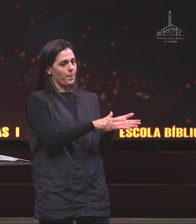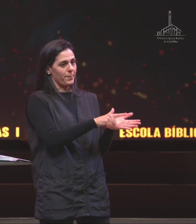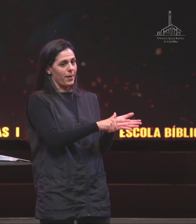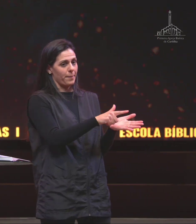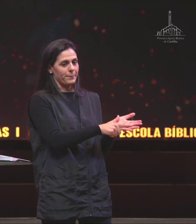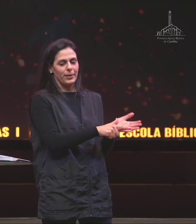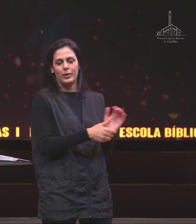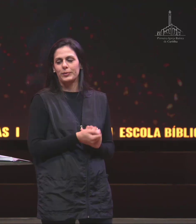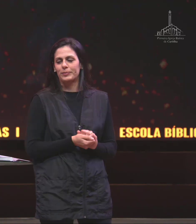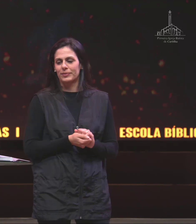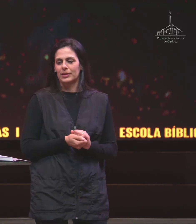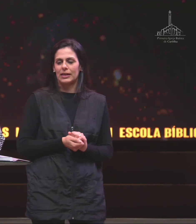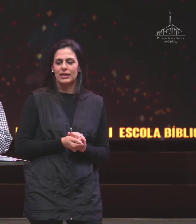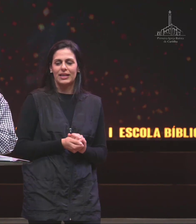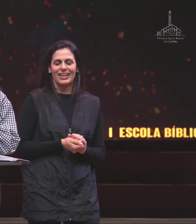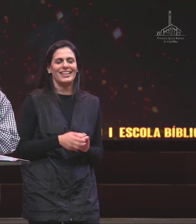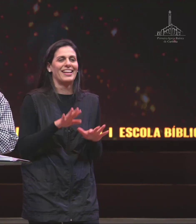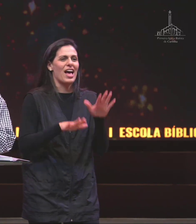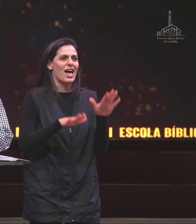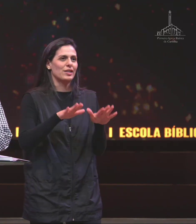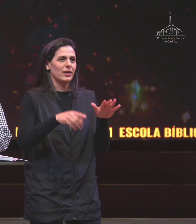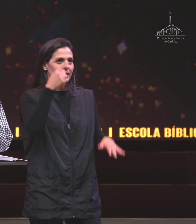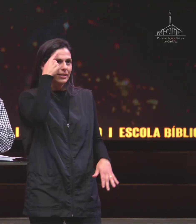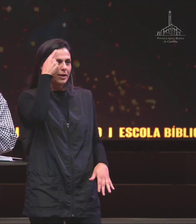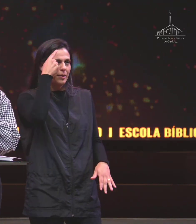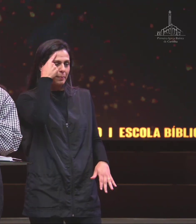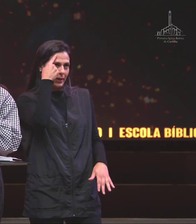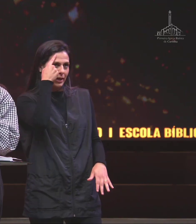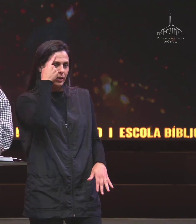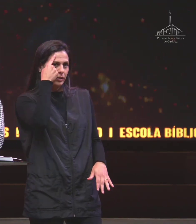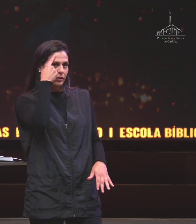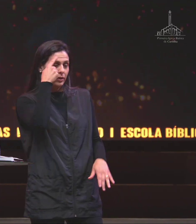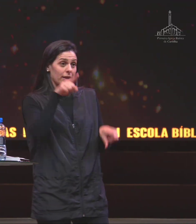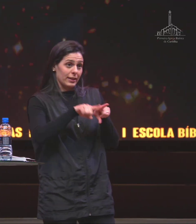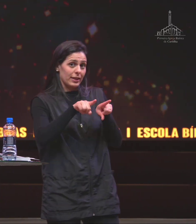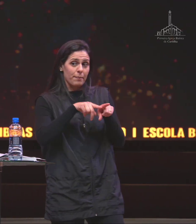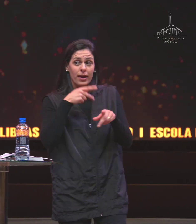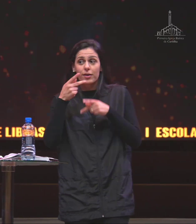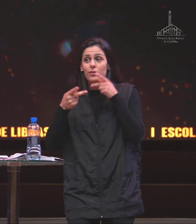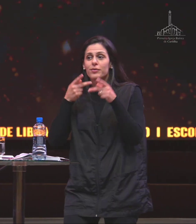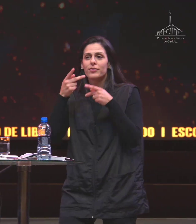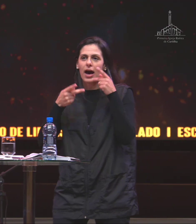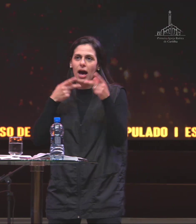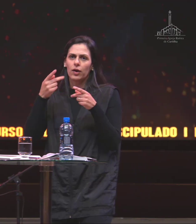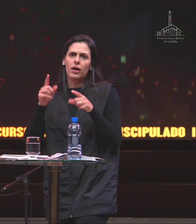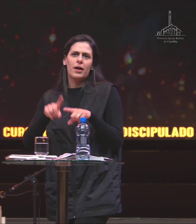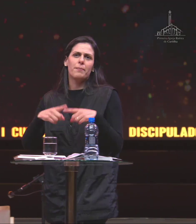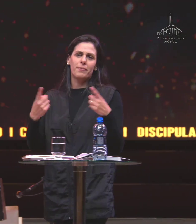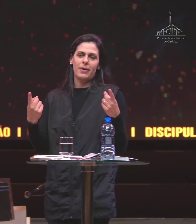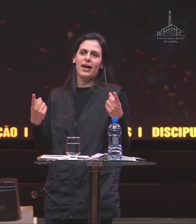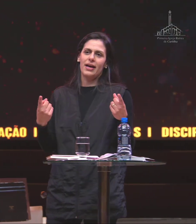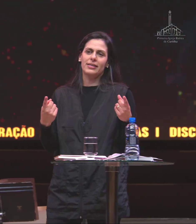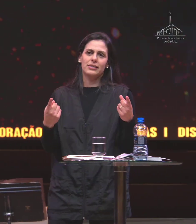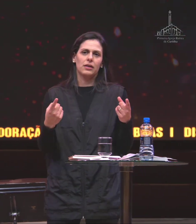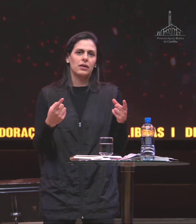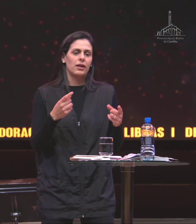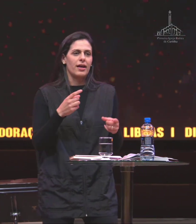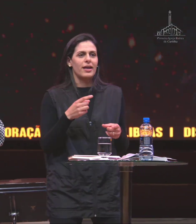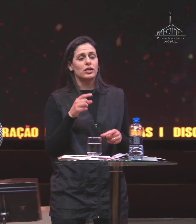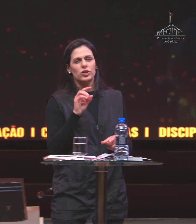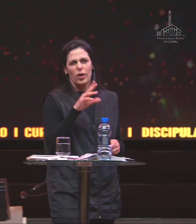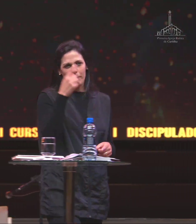uma forma legal de praticar o inglês, a gente começava uma história e a pessoa ia continuando, né? E às vezes matava o